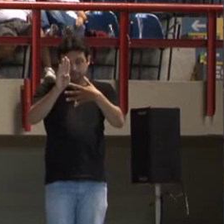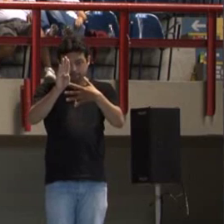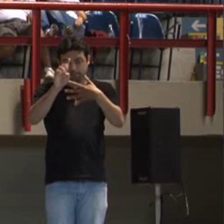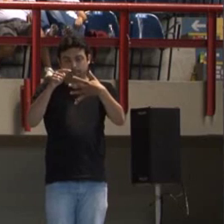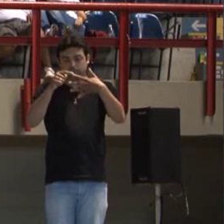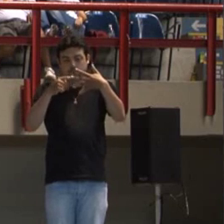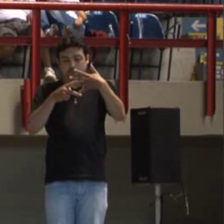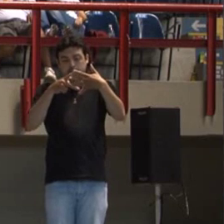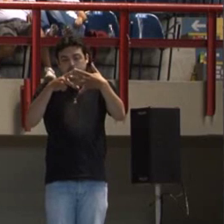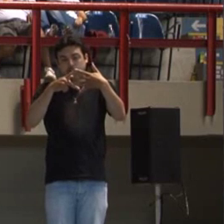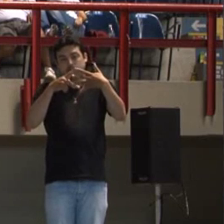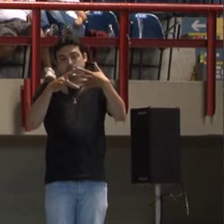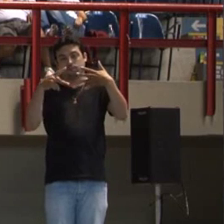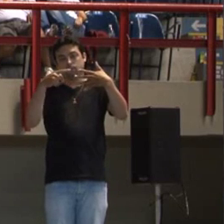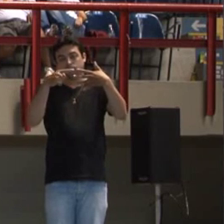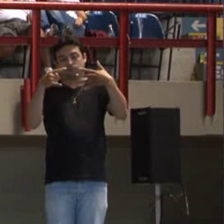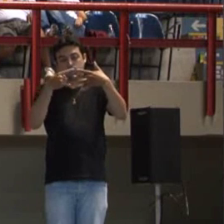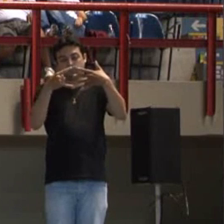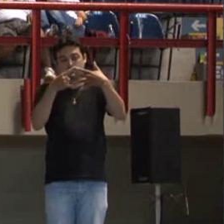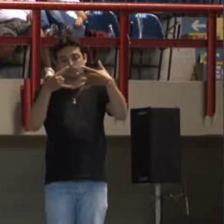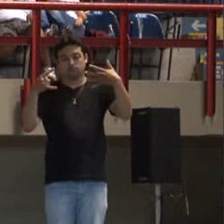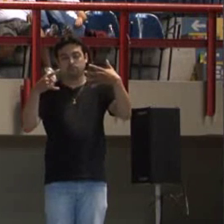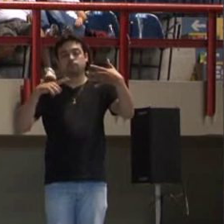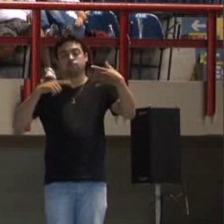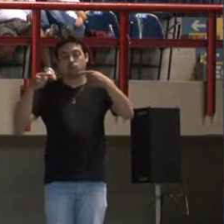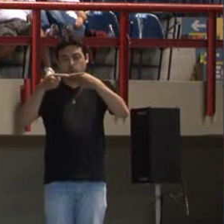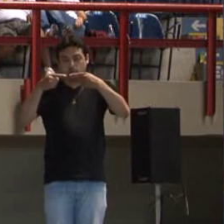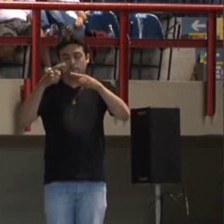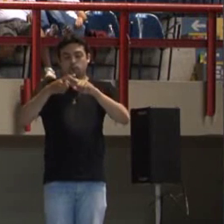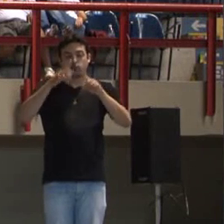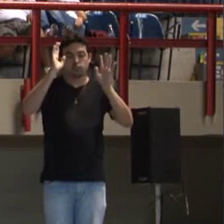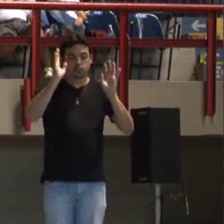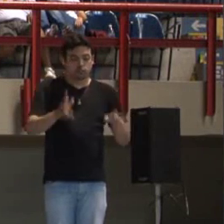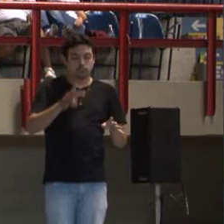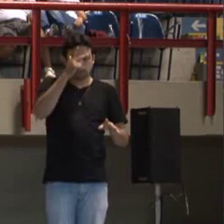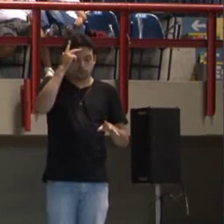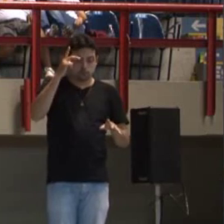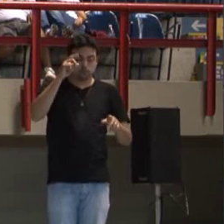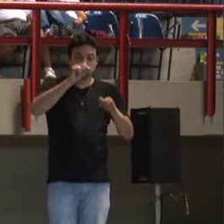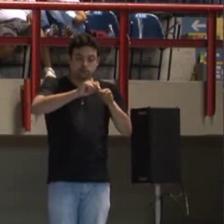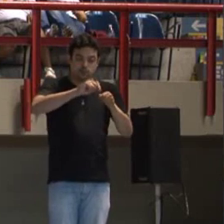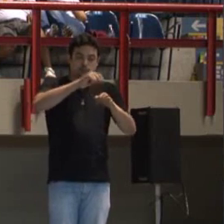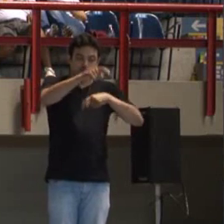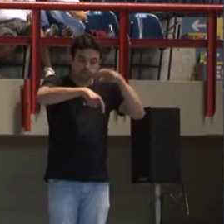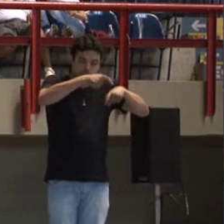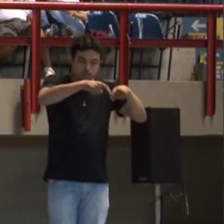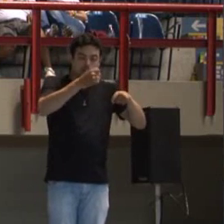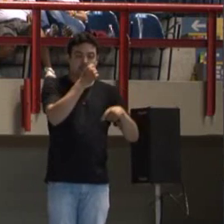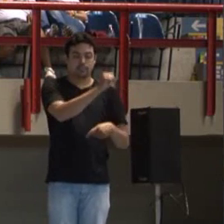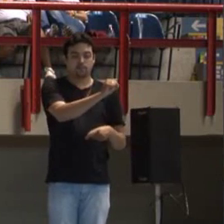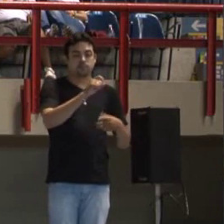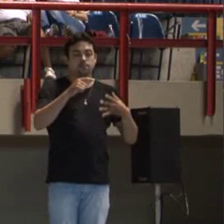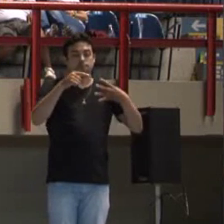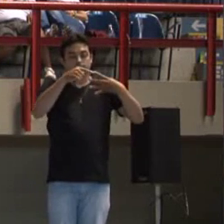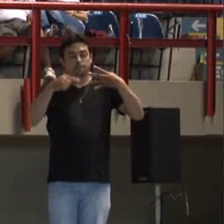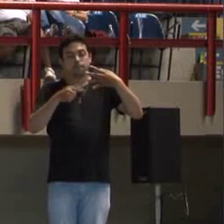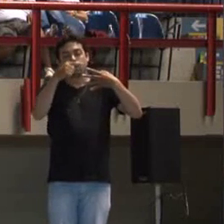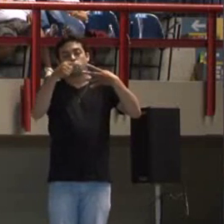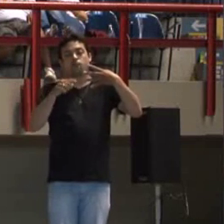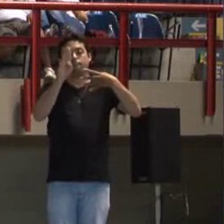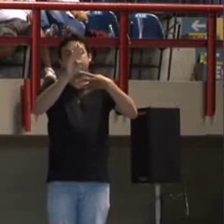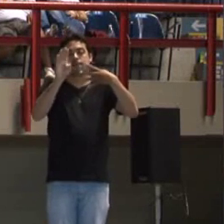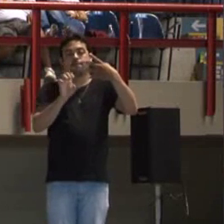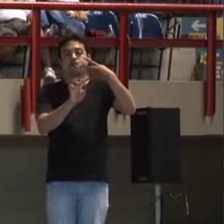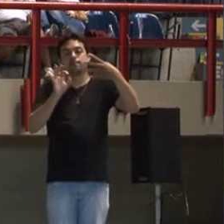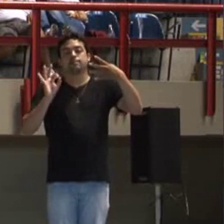os dois têm coisas em comum. O homem já produz para sua proteção, mas qual é a